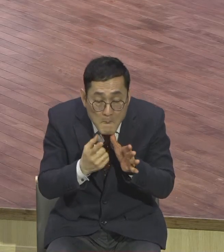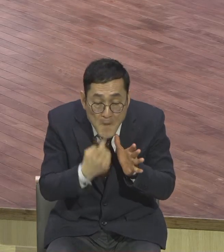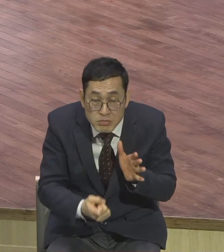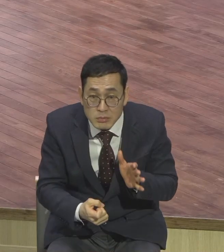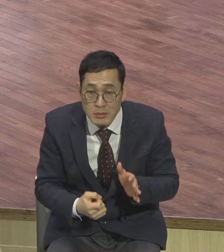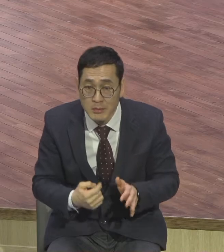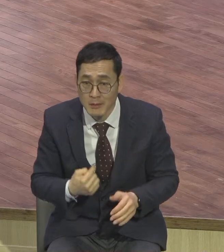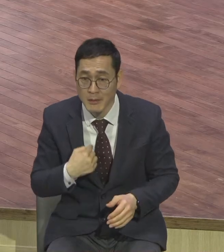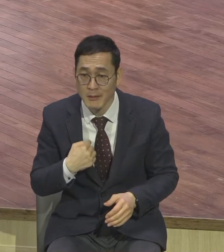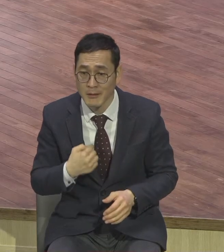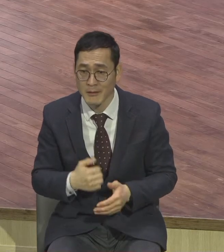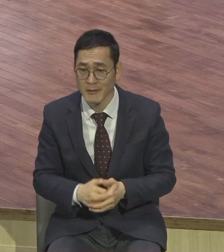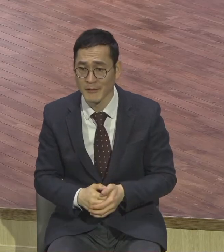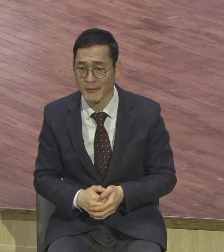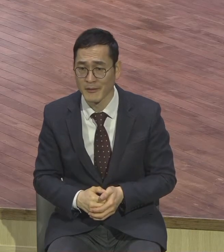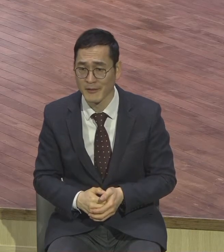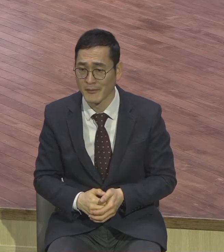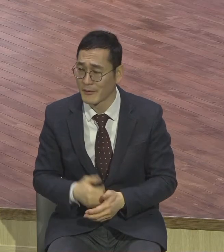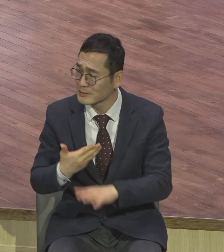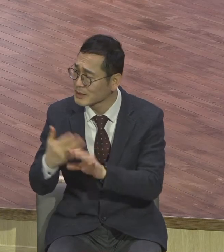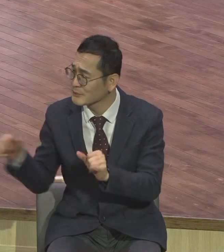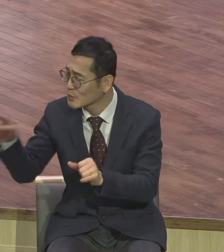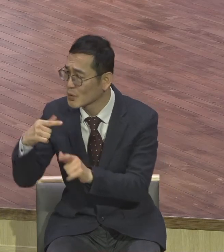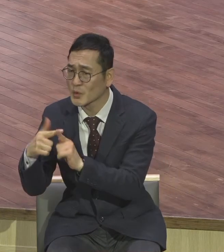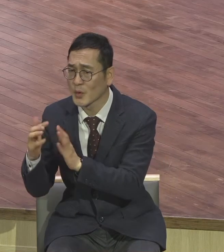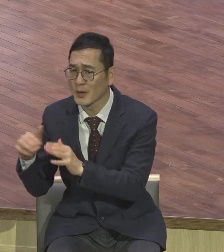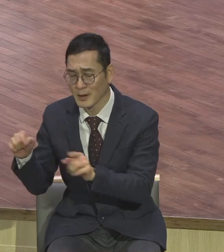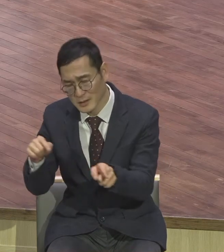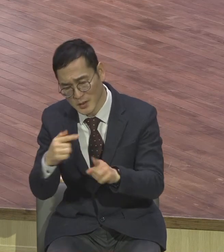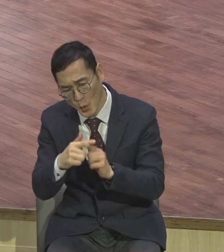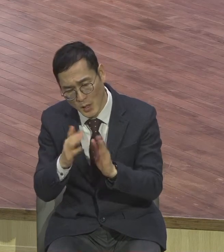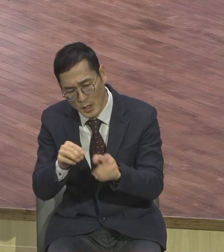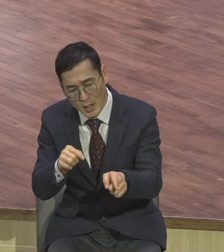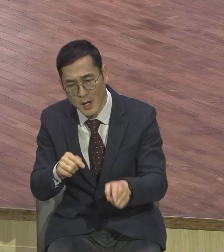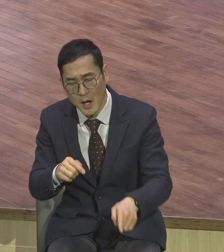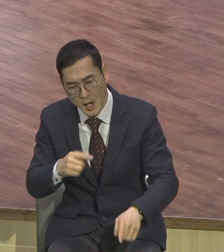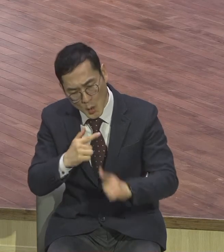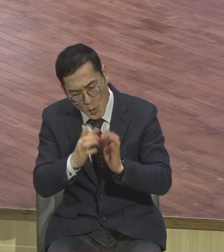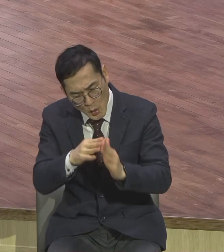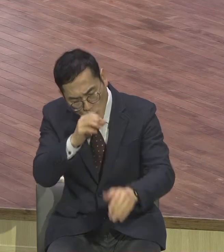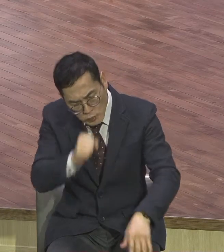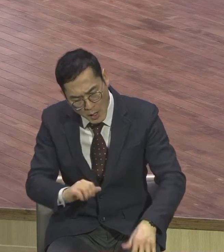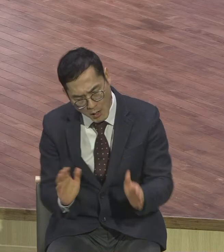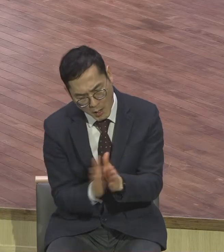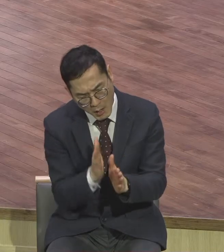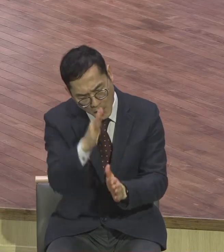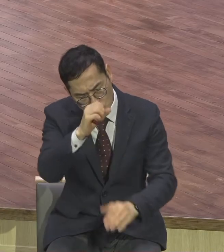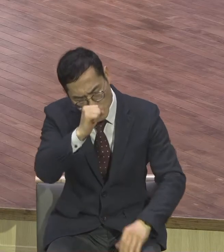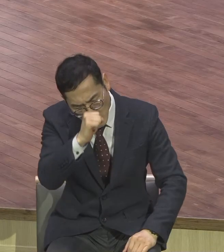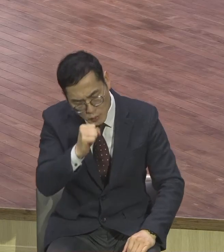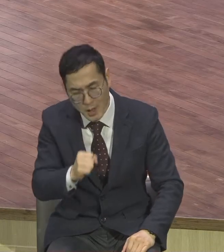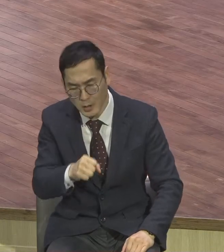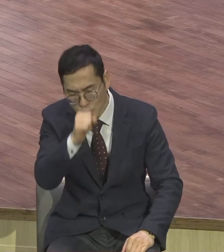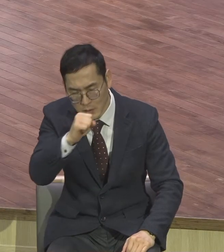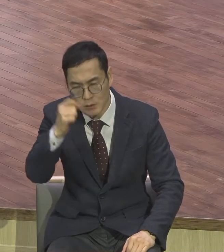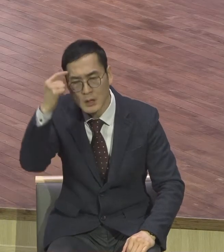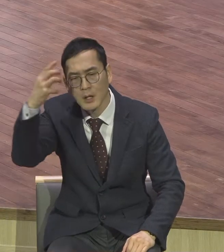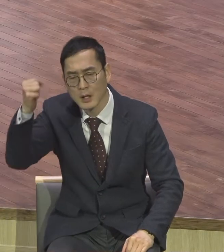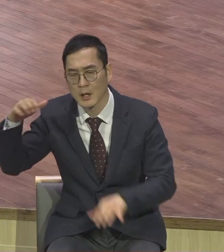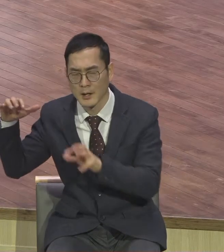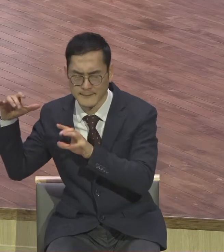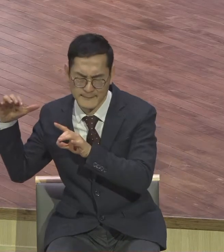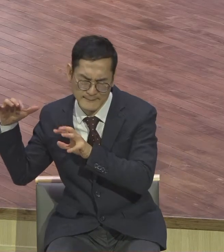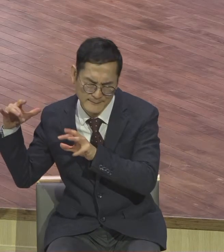교회 좋네 엄청나게 많이 모이네 중국은 숫자가 많잖아요. 그러니까 엄청난